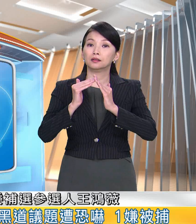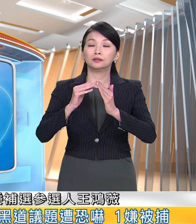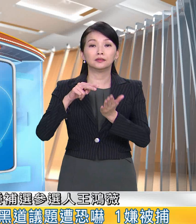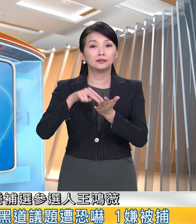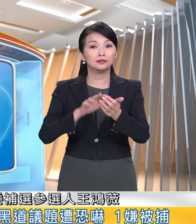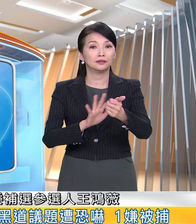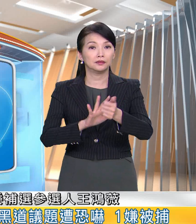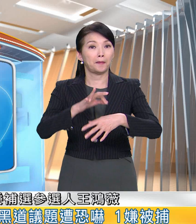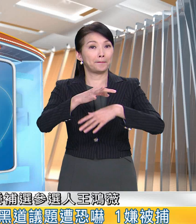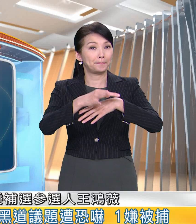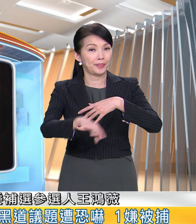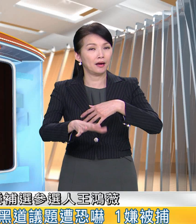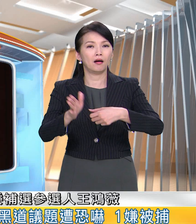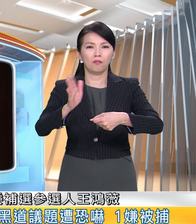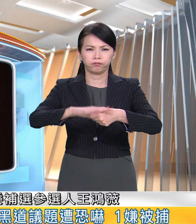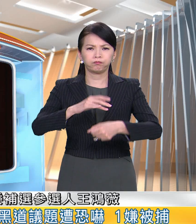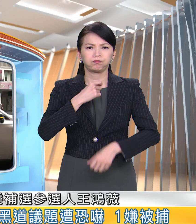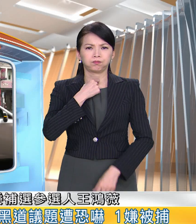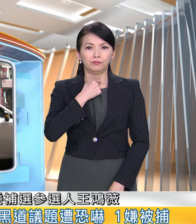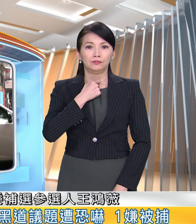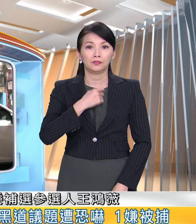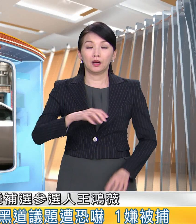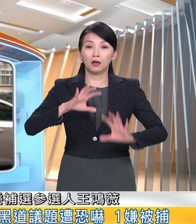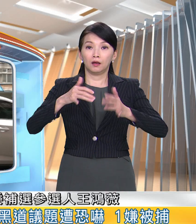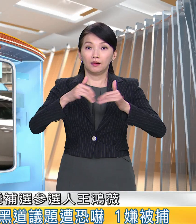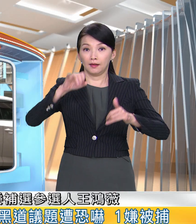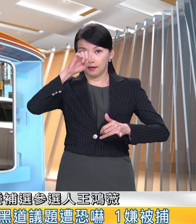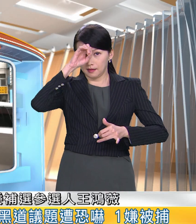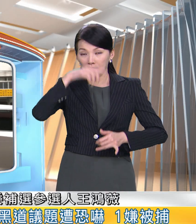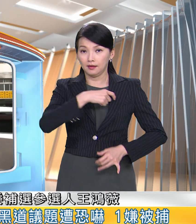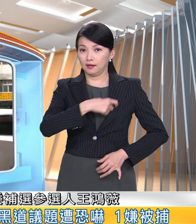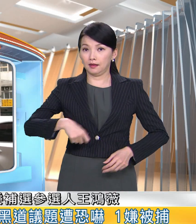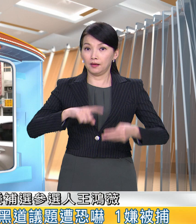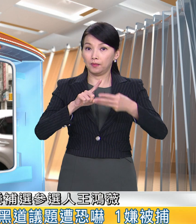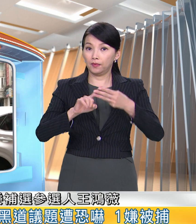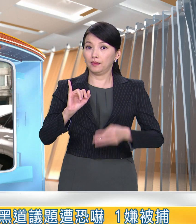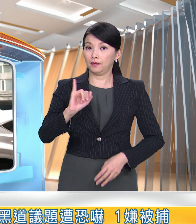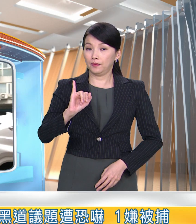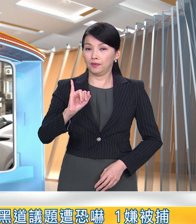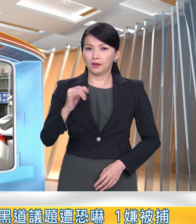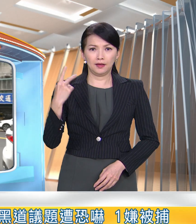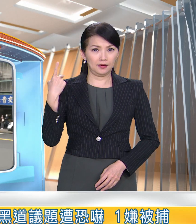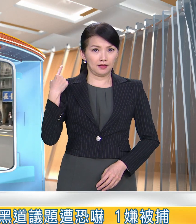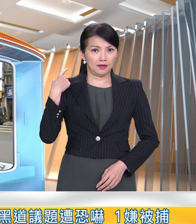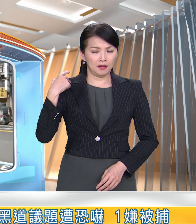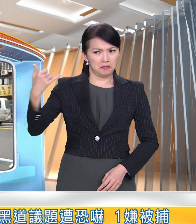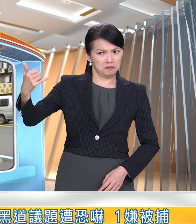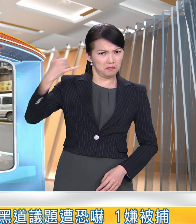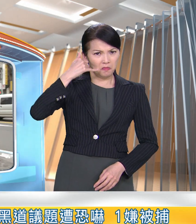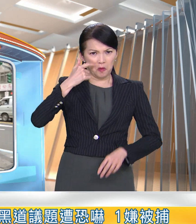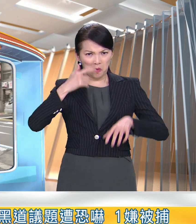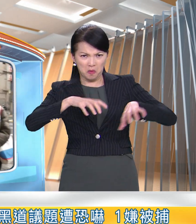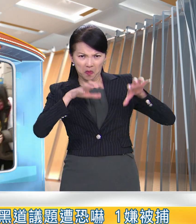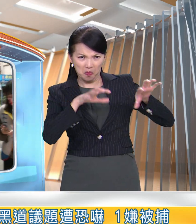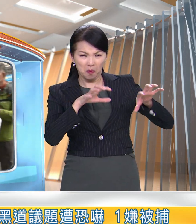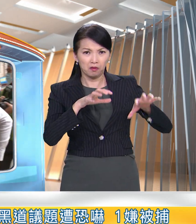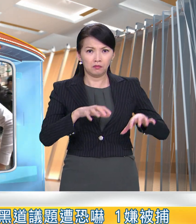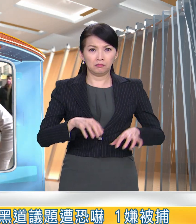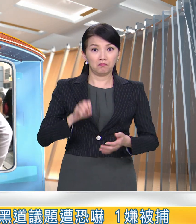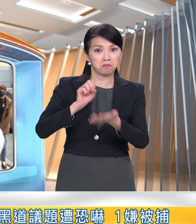国民党台北市立委补选参选人王宏威六号接获了恐吓电话，警